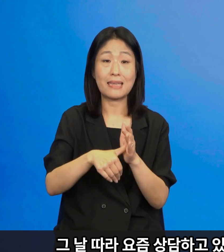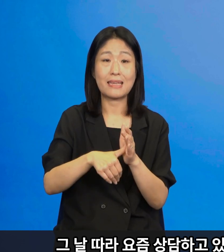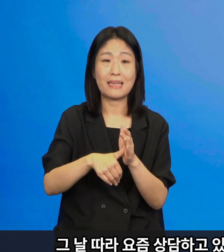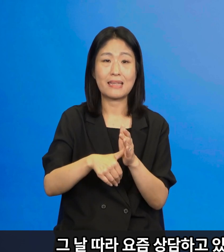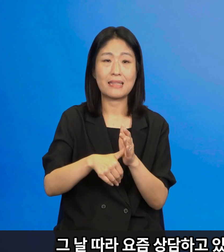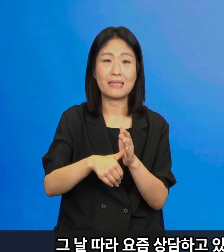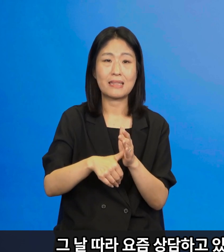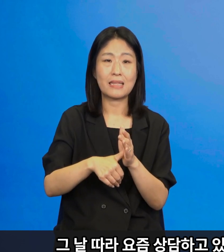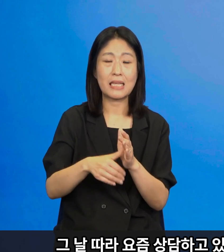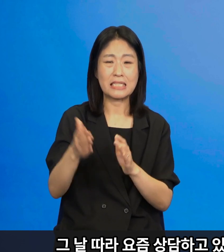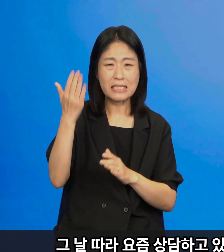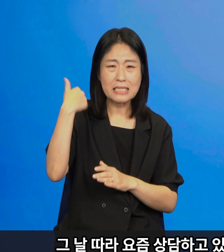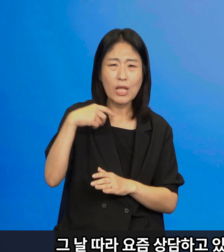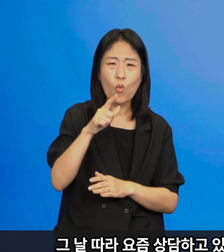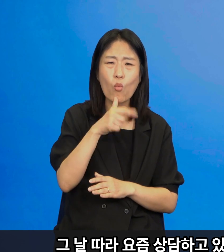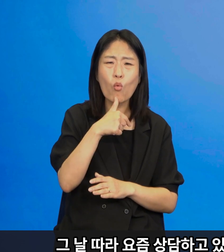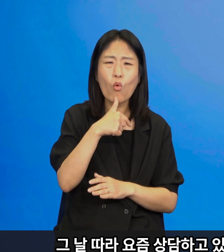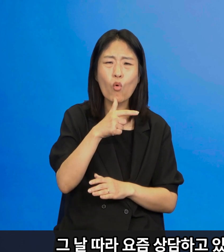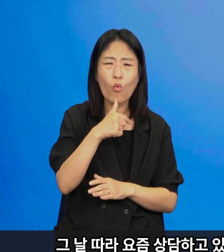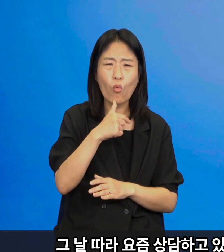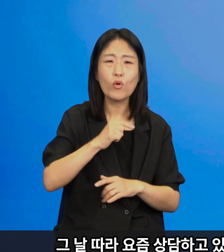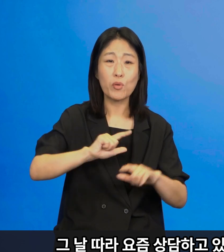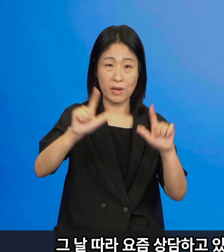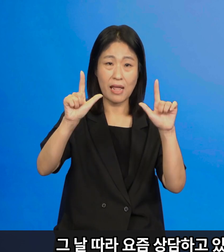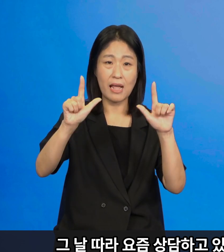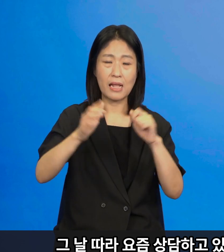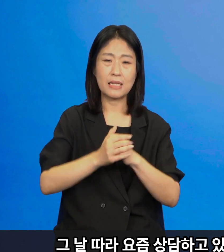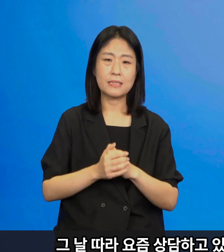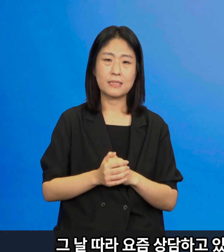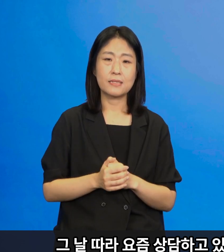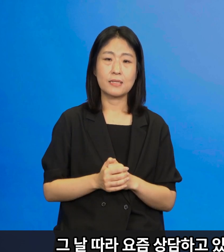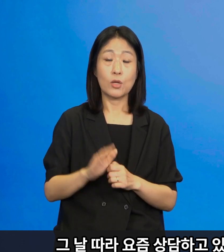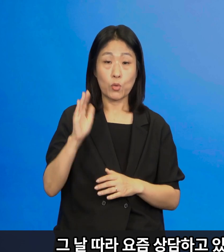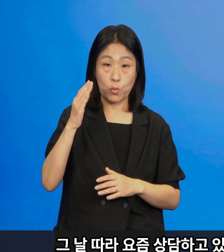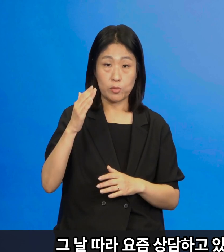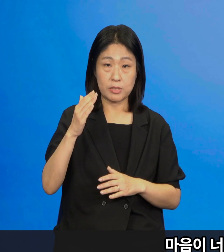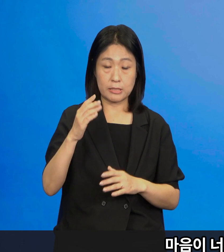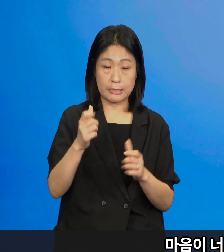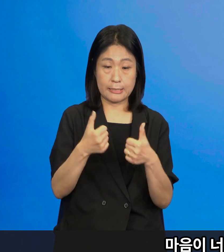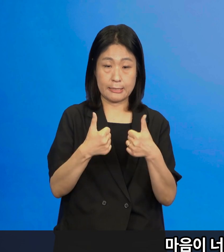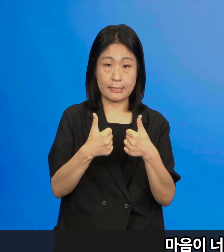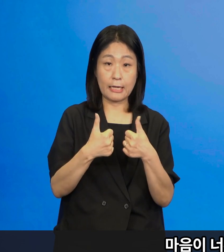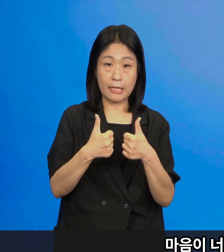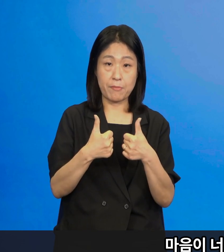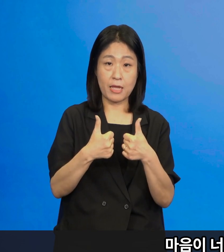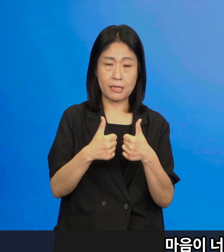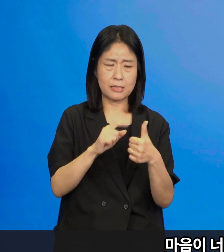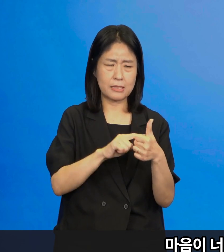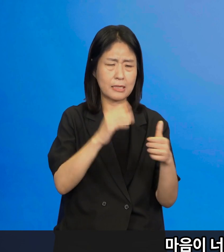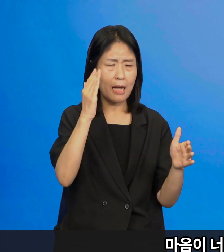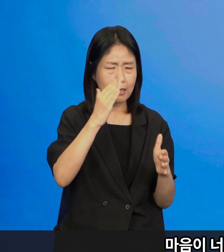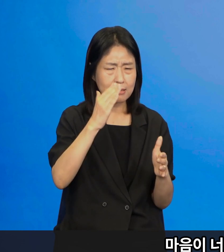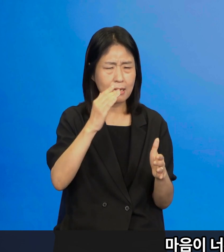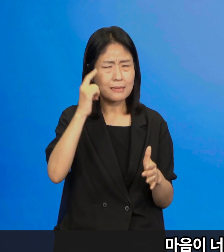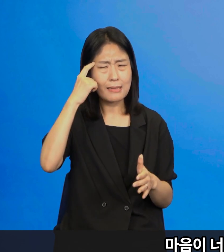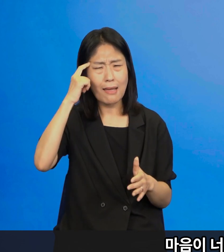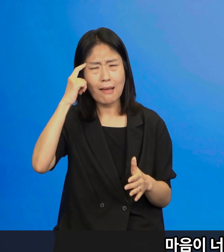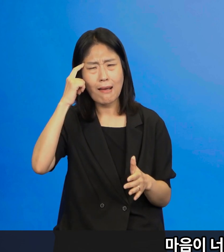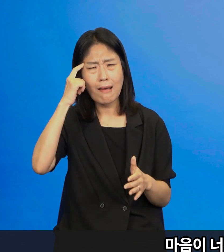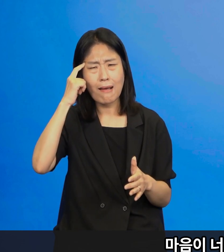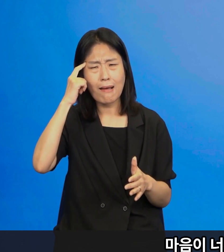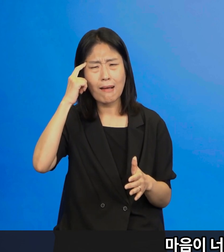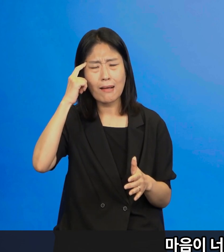그날따라 요즘 상담하고 있는 한 아이가 너무 생각이 나면서 마음에 너무 아픈 거예요.